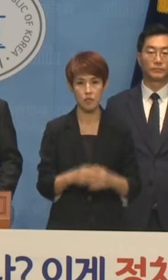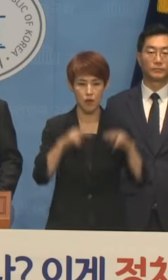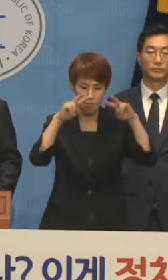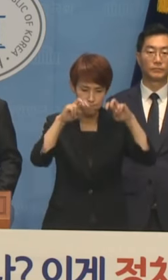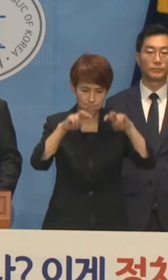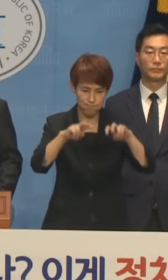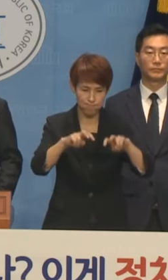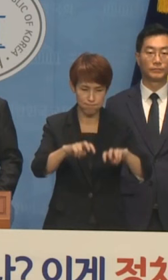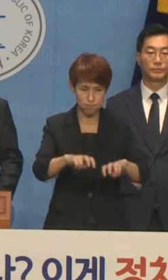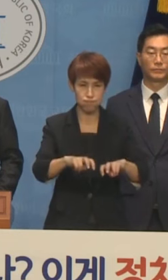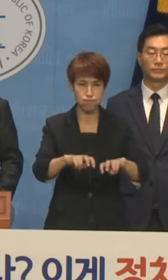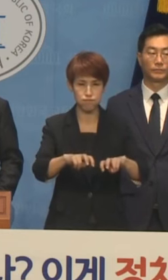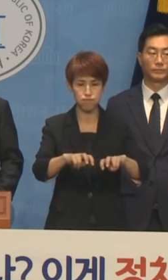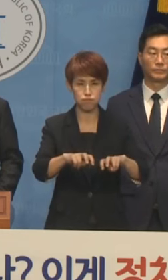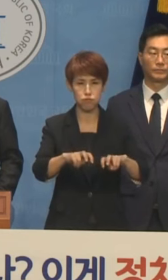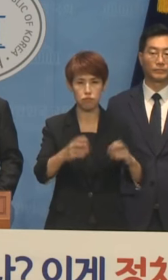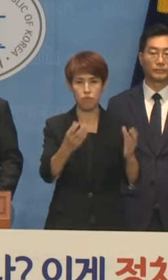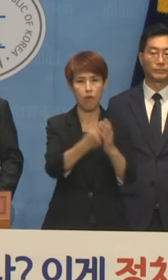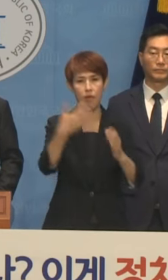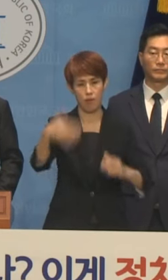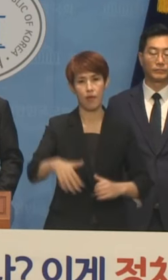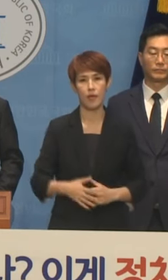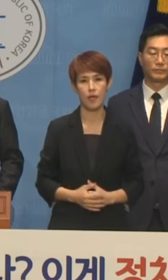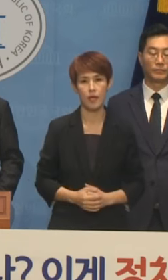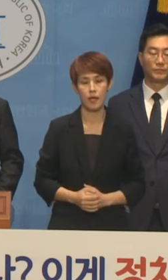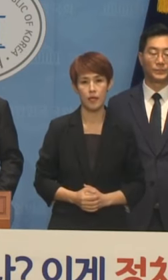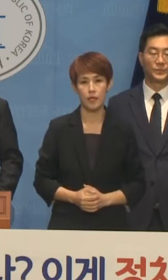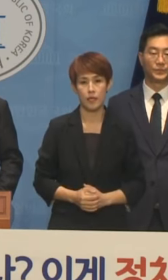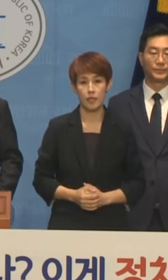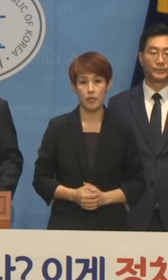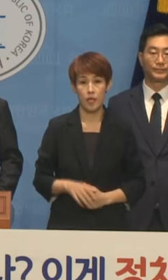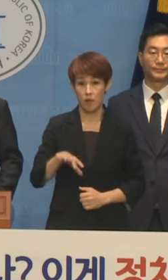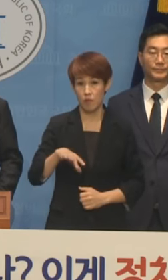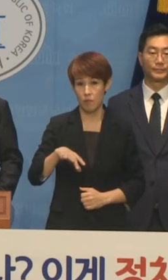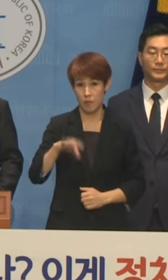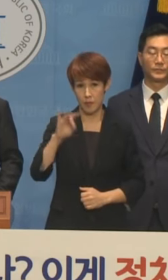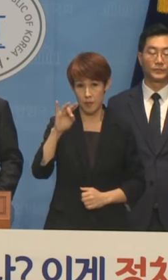작업이 완료가 되지는 않았습니다. 그래서 1차로 저희가